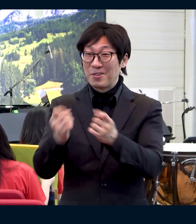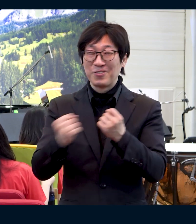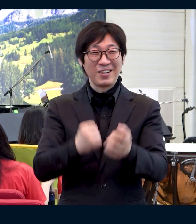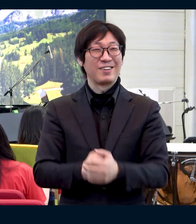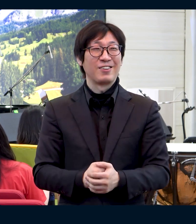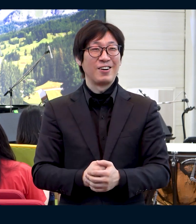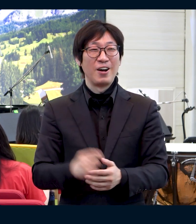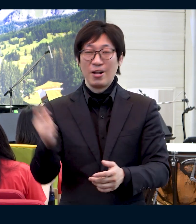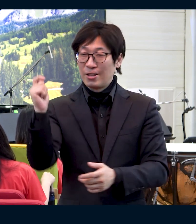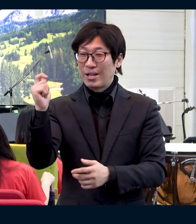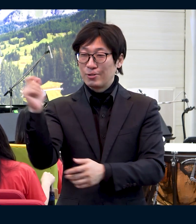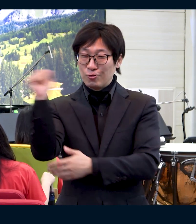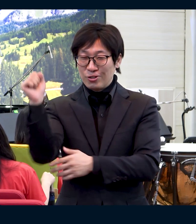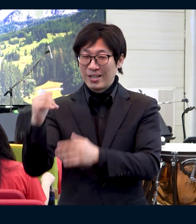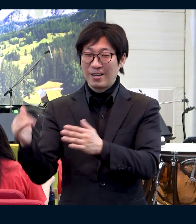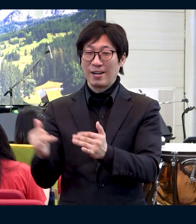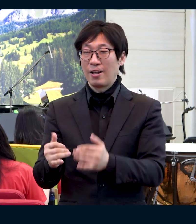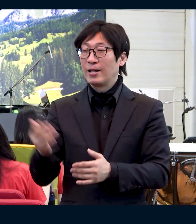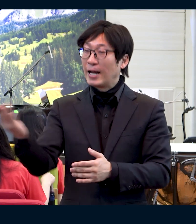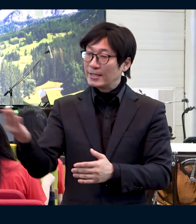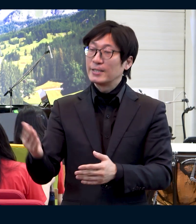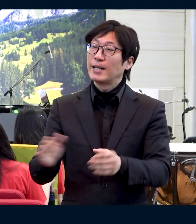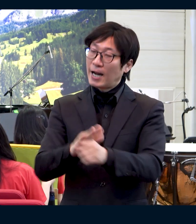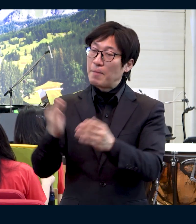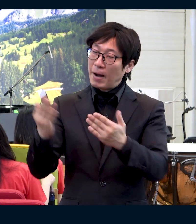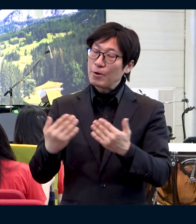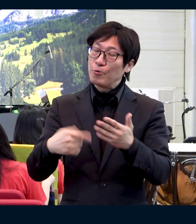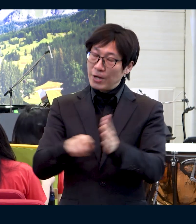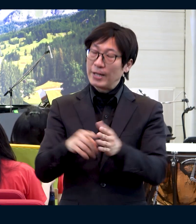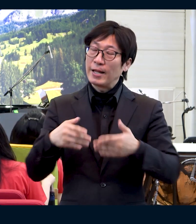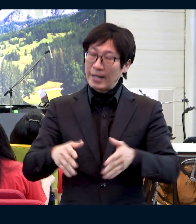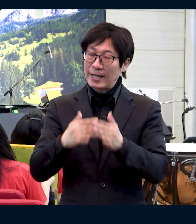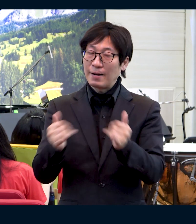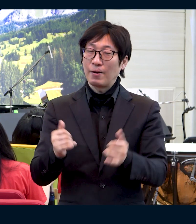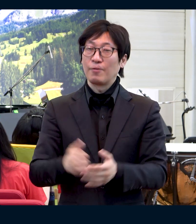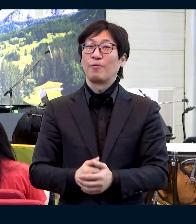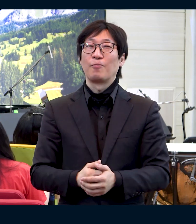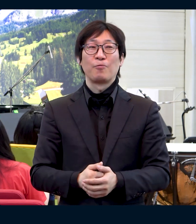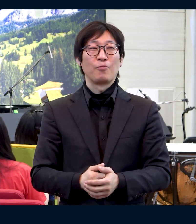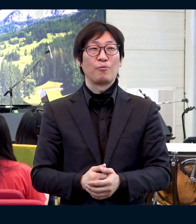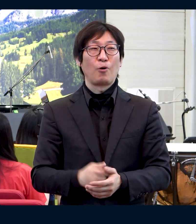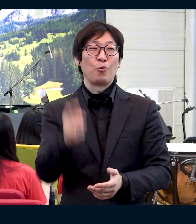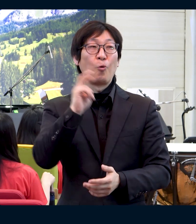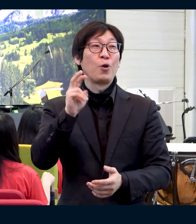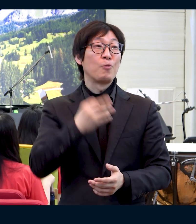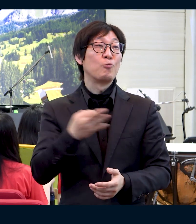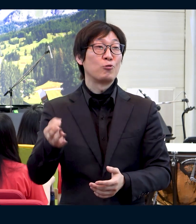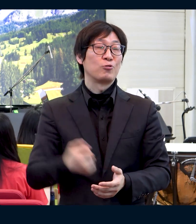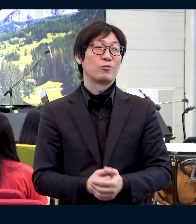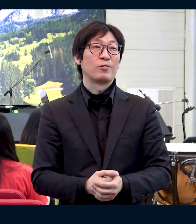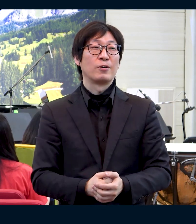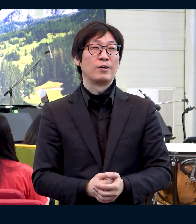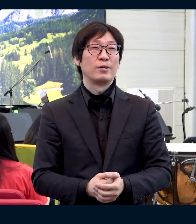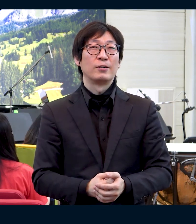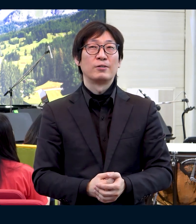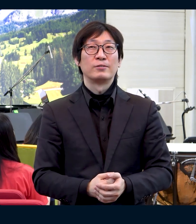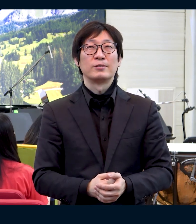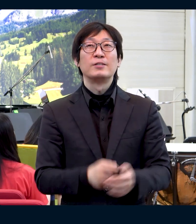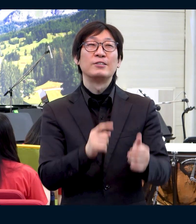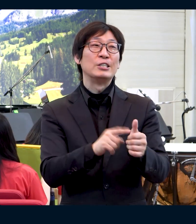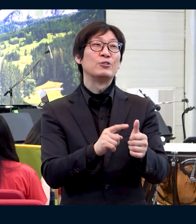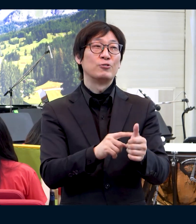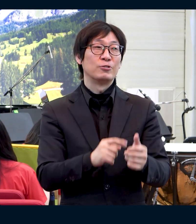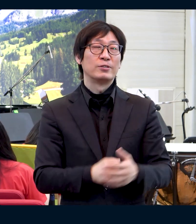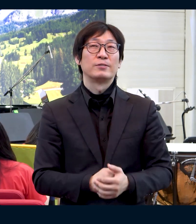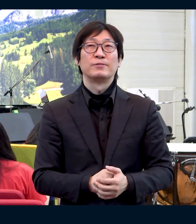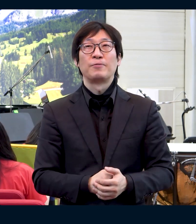초면인데 당신은 사랑받기 태어난 분입니다. 당신은 사랑받기 위해 태어난 분입니다. 이렇게 사랑의 고백을 했었던 귀한